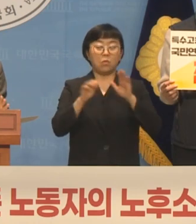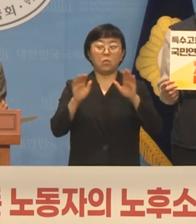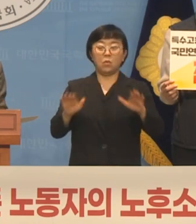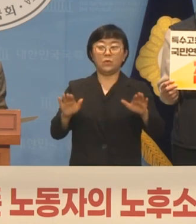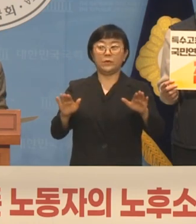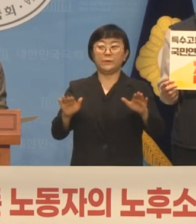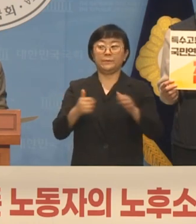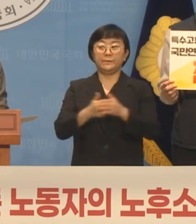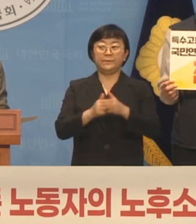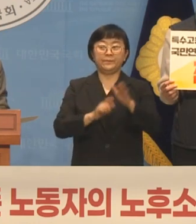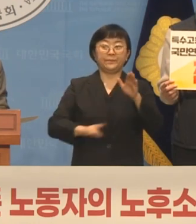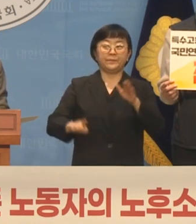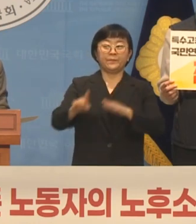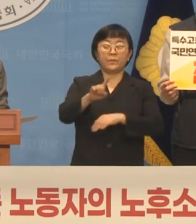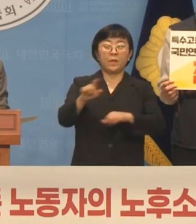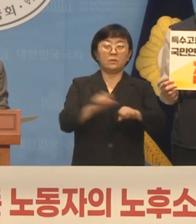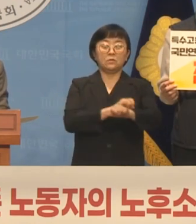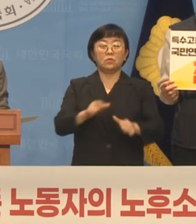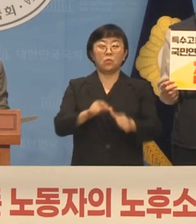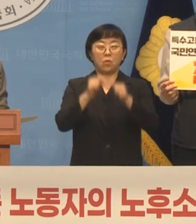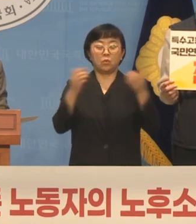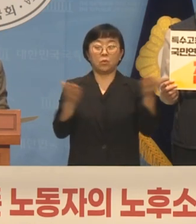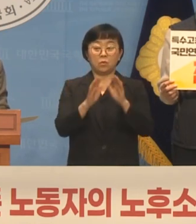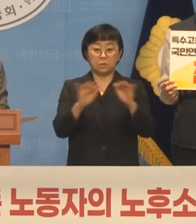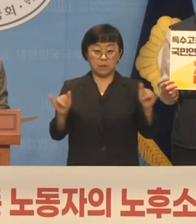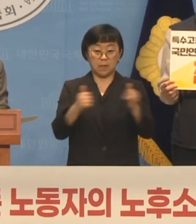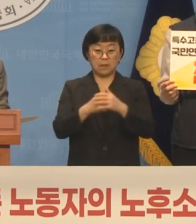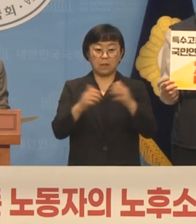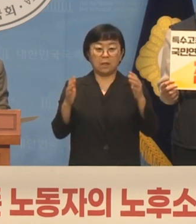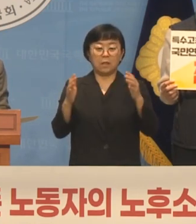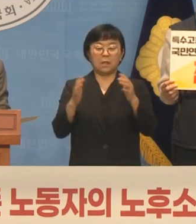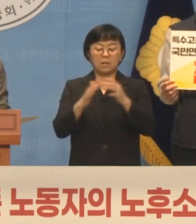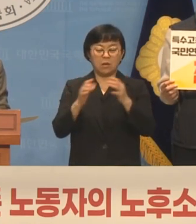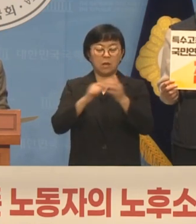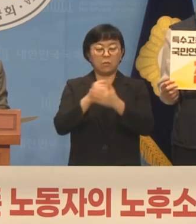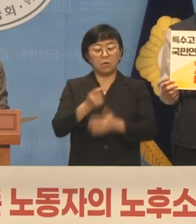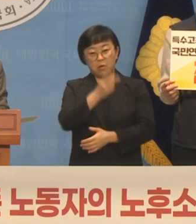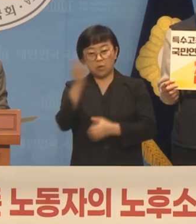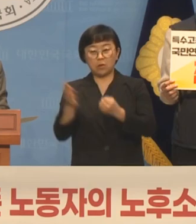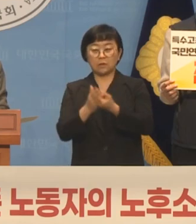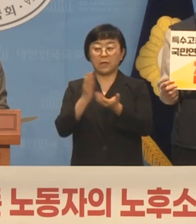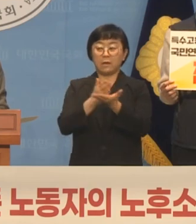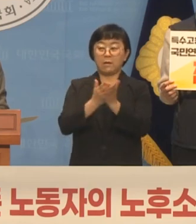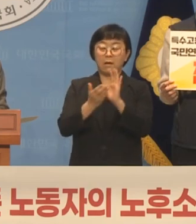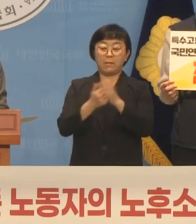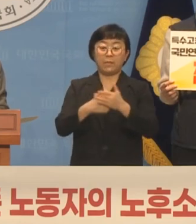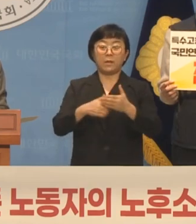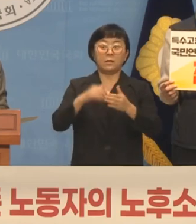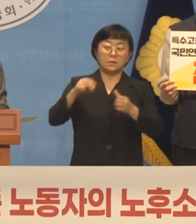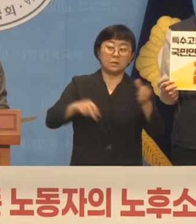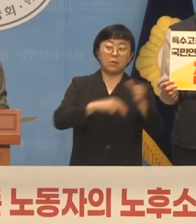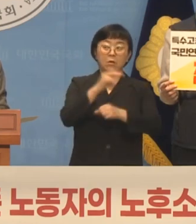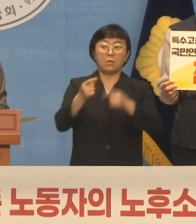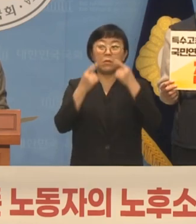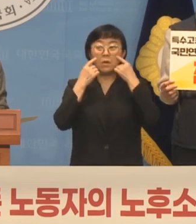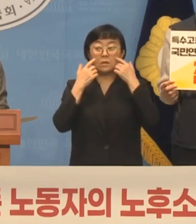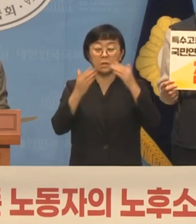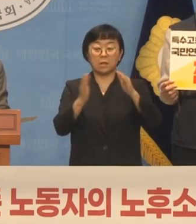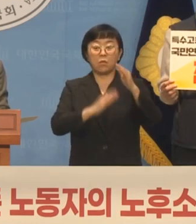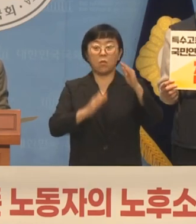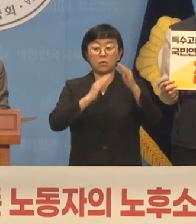이 자리에 나선 특수고용 노동자, 플랫폼 노동자의 현실이 정확하게